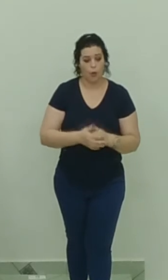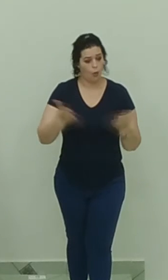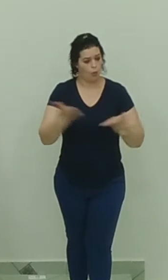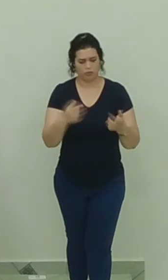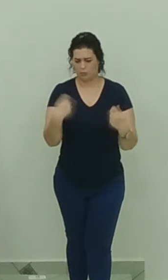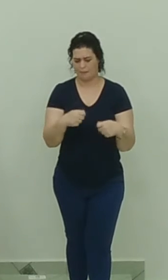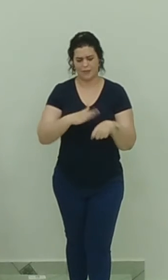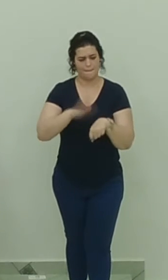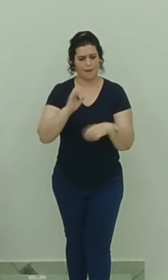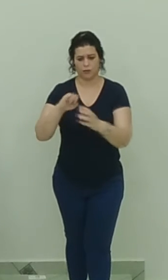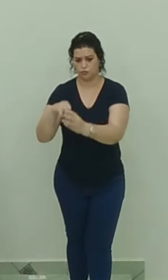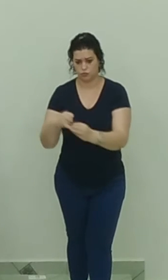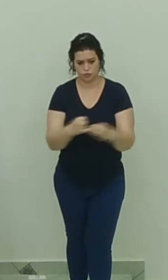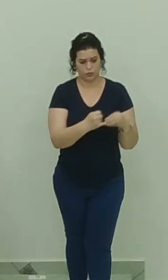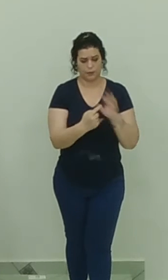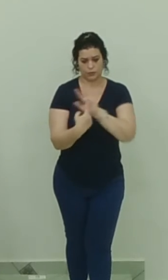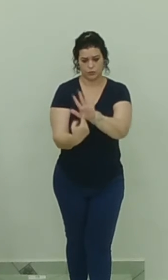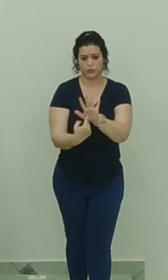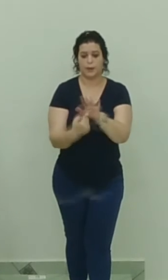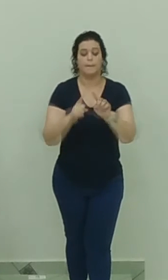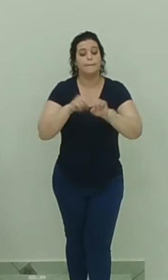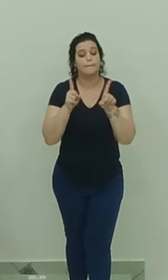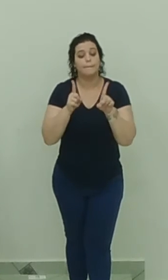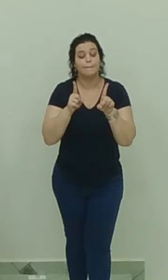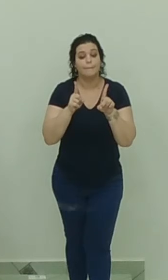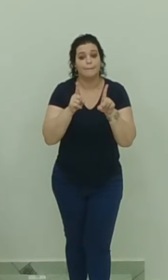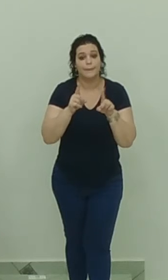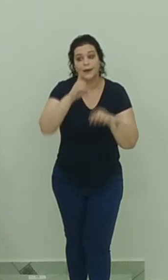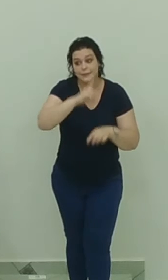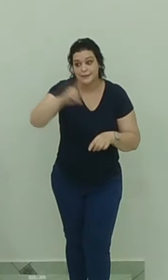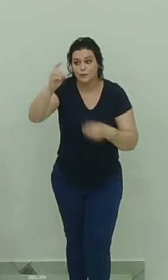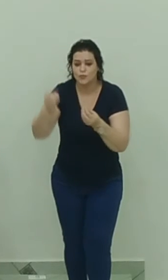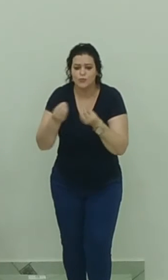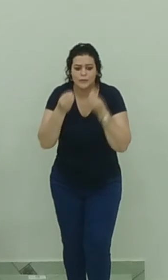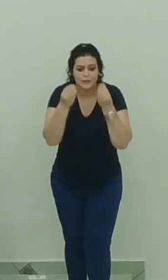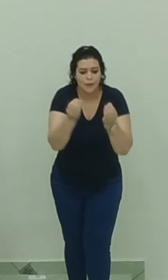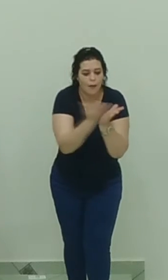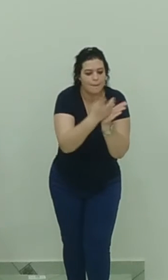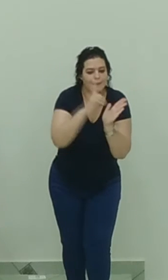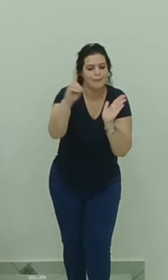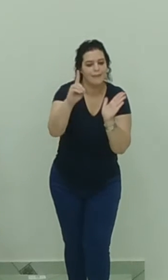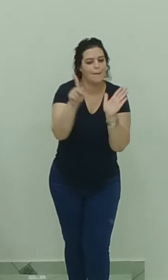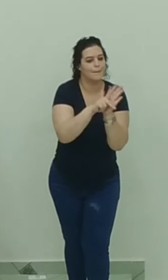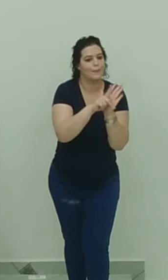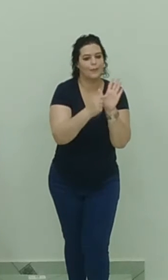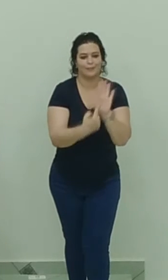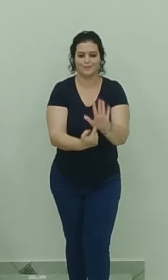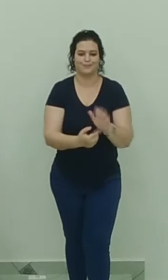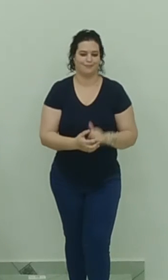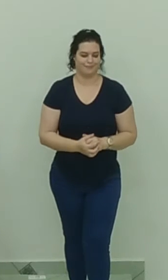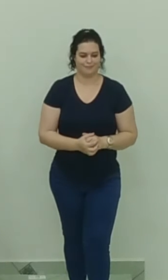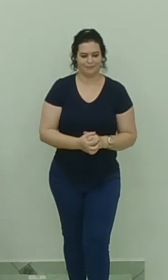físico para nos guiar. Deus nos deu a palavra, nos deu esse exemplo.